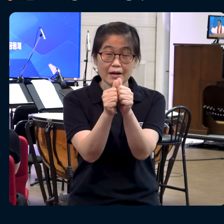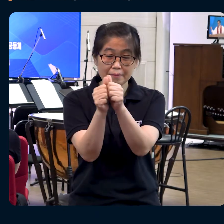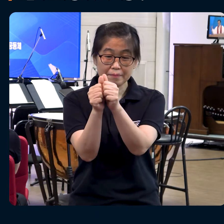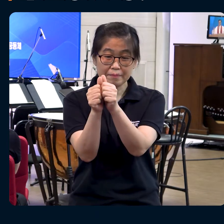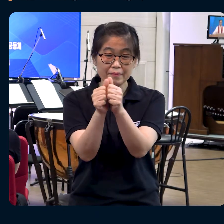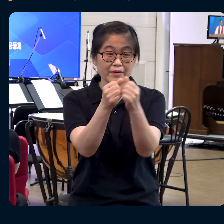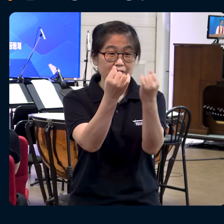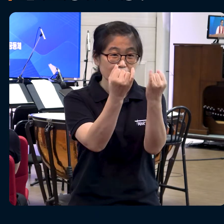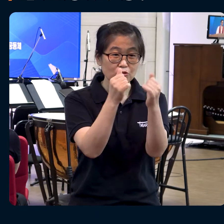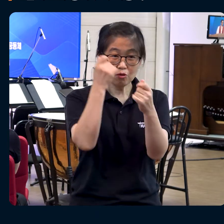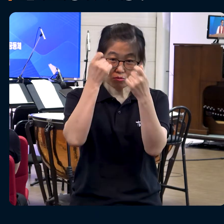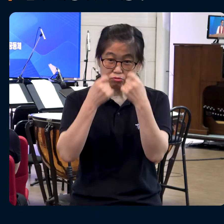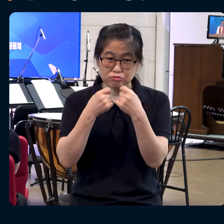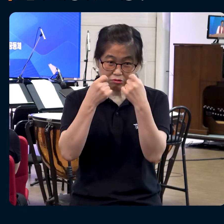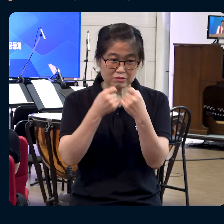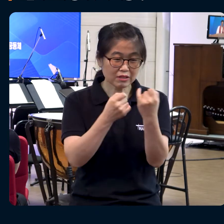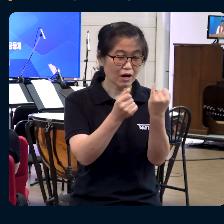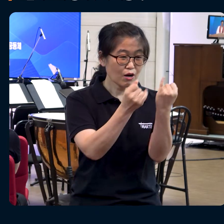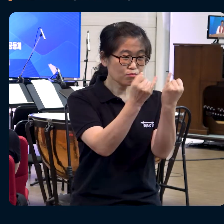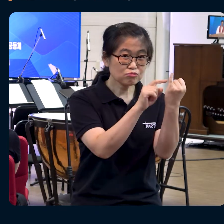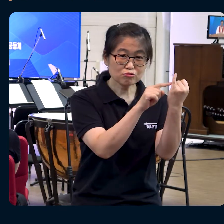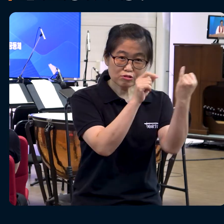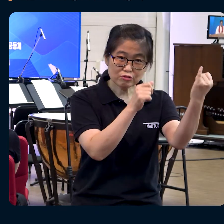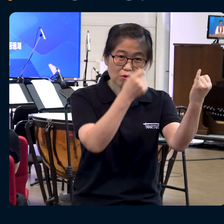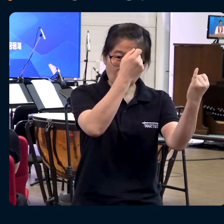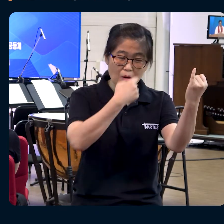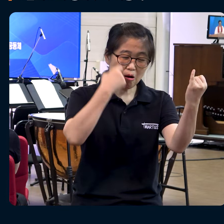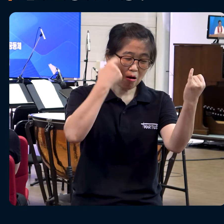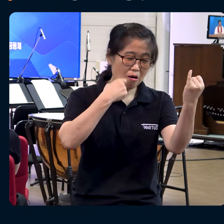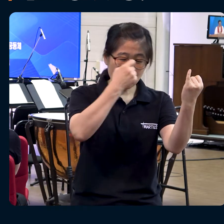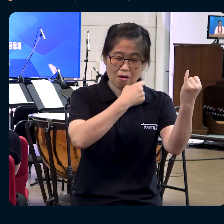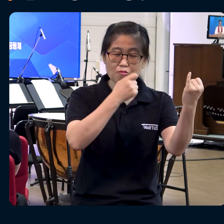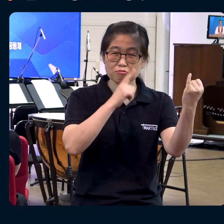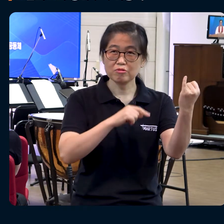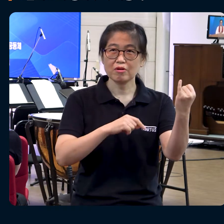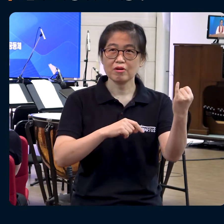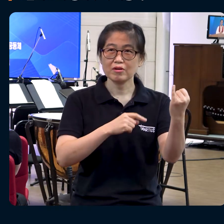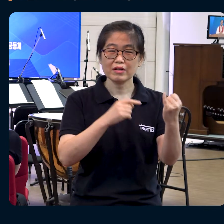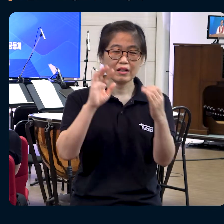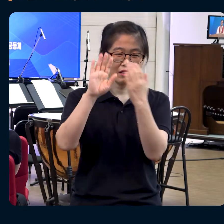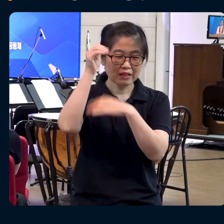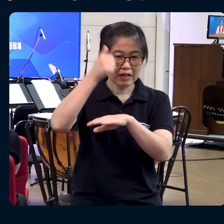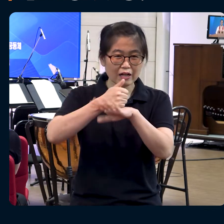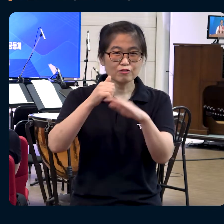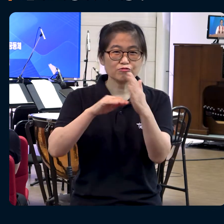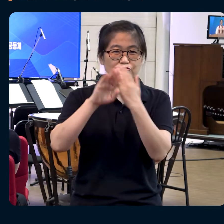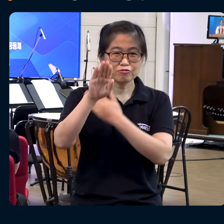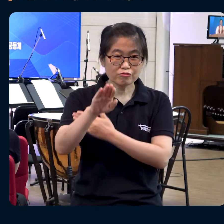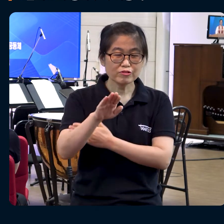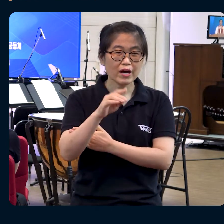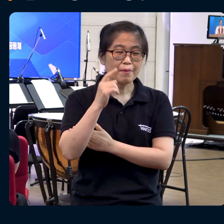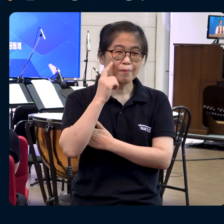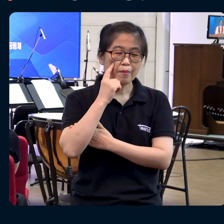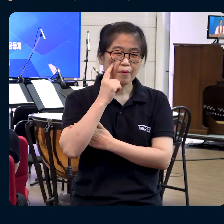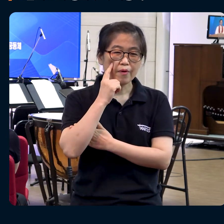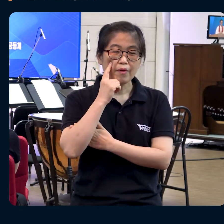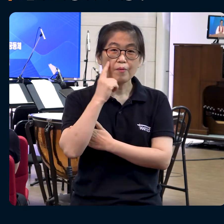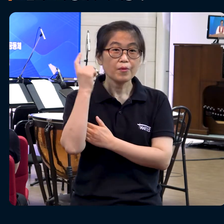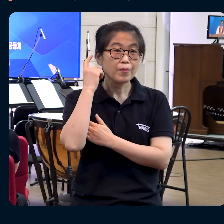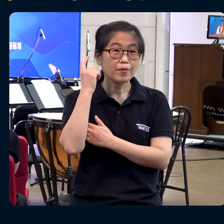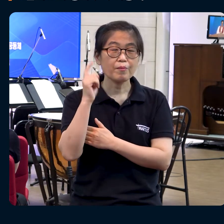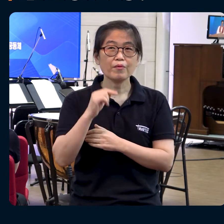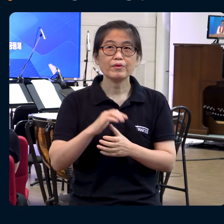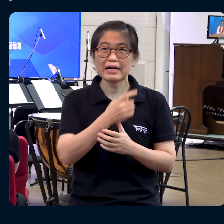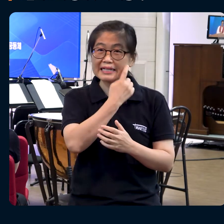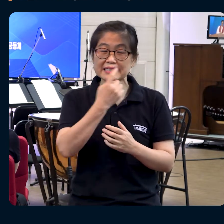너무 그 남편이 우니까 아내도 같이 울고, 나중에 간증을 들어보니까 그러더라고요. 자기가 그